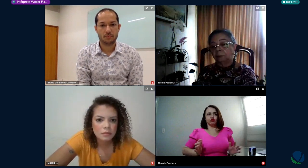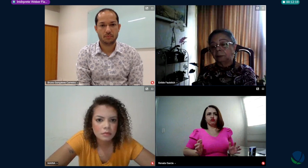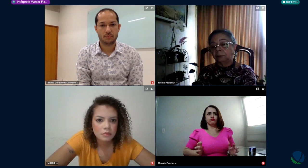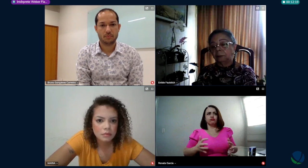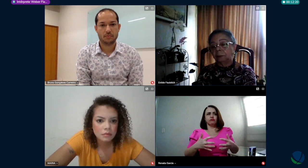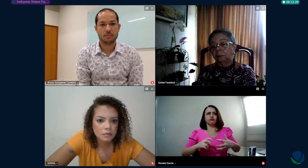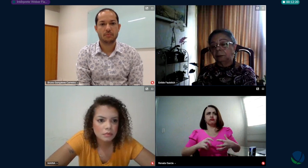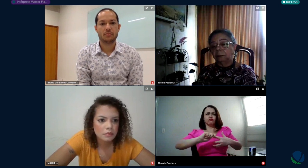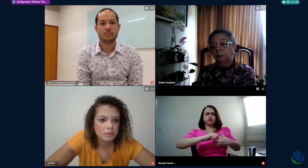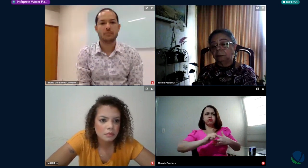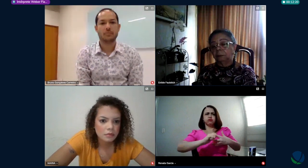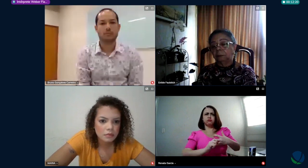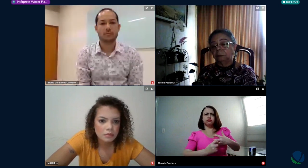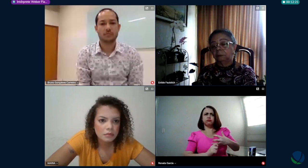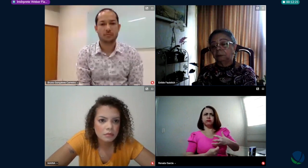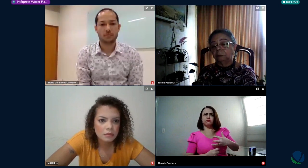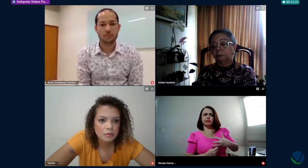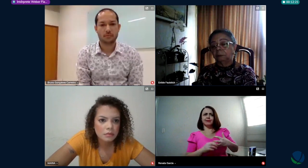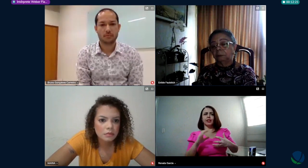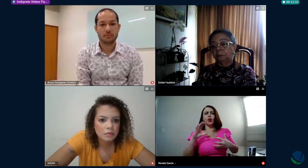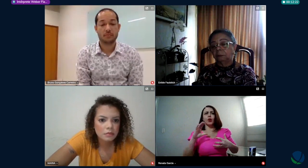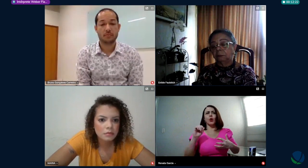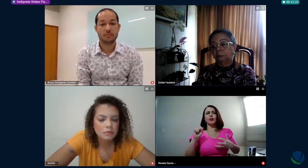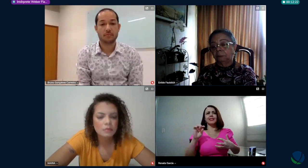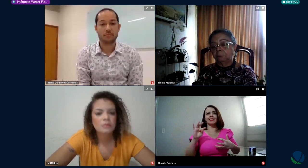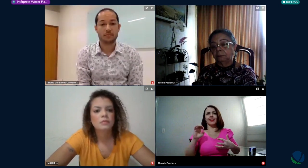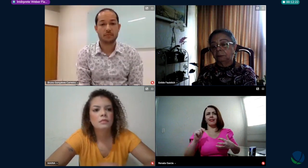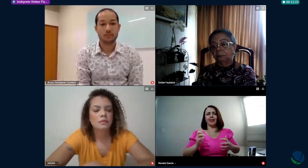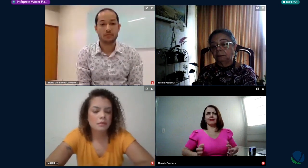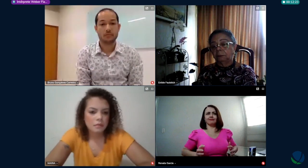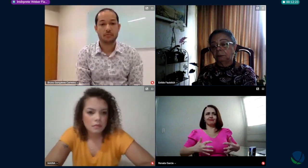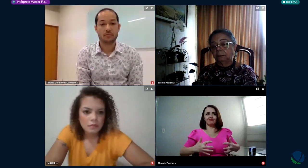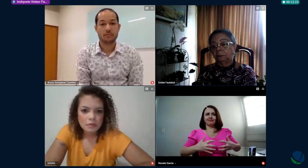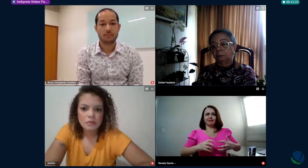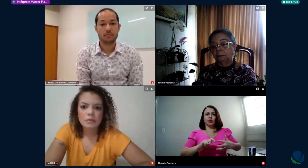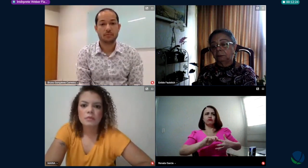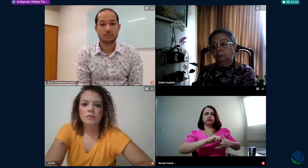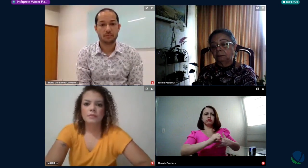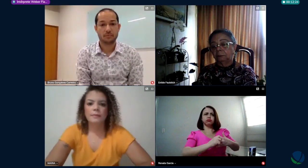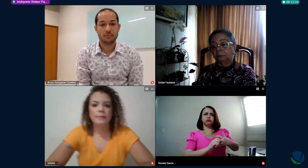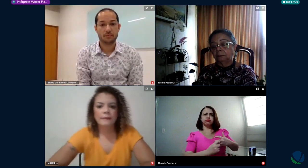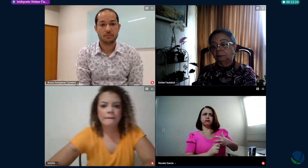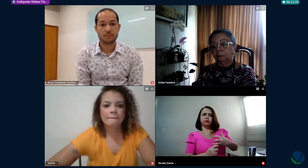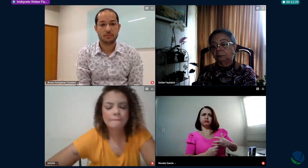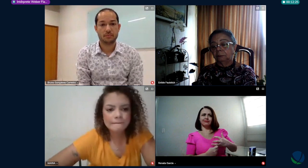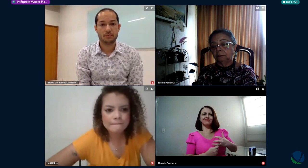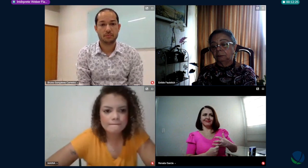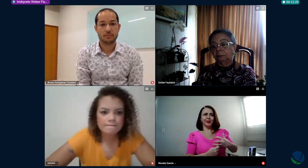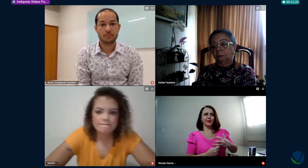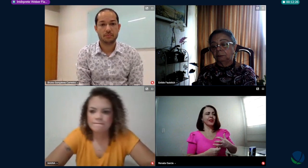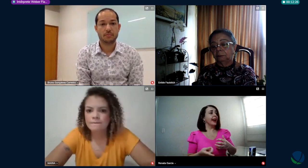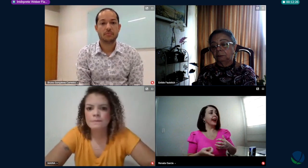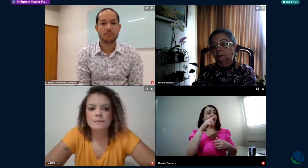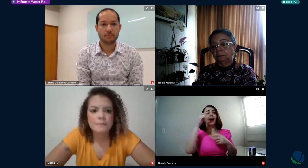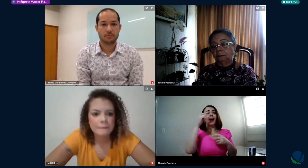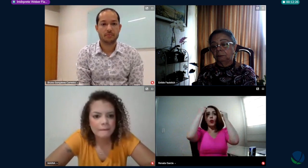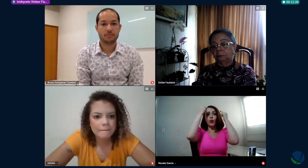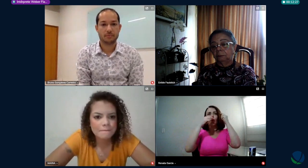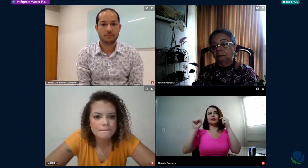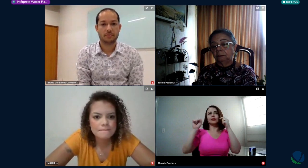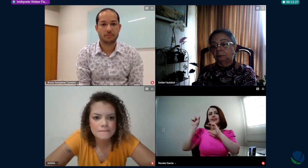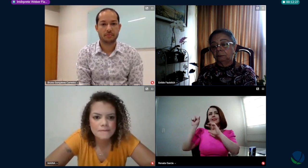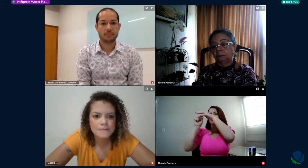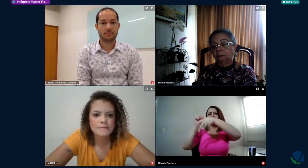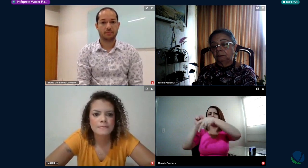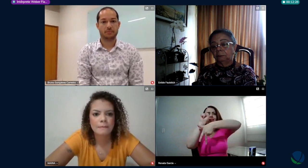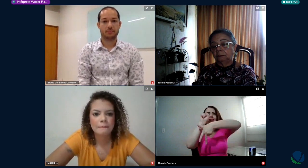articulação. E aí temos as costelas, por exemplo, com esse sinal, ao invés de